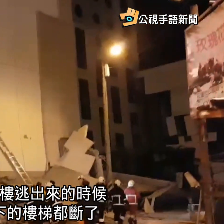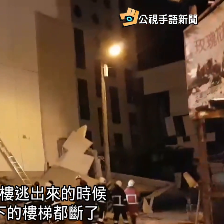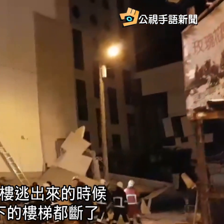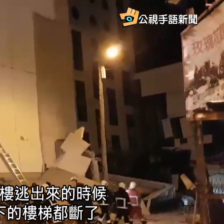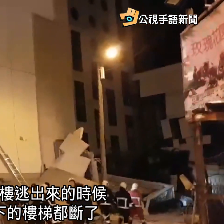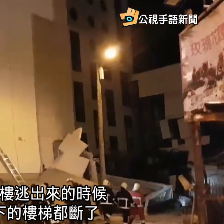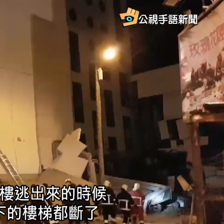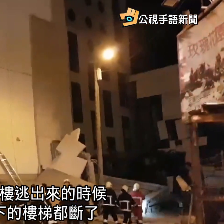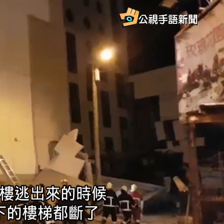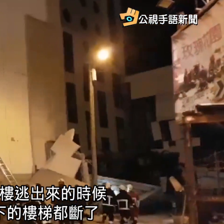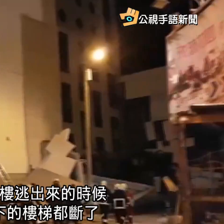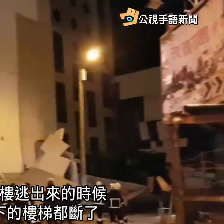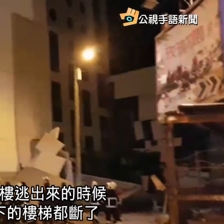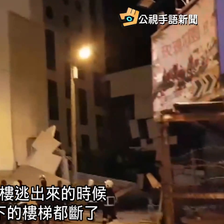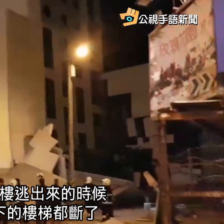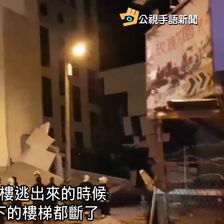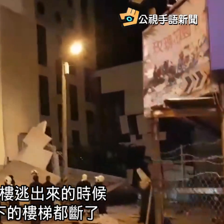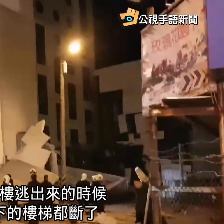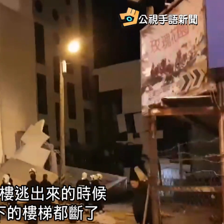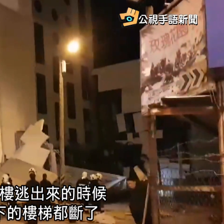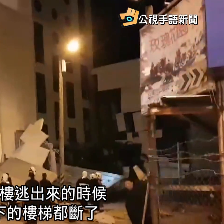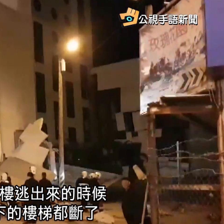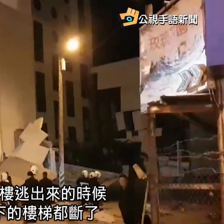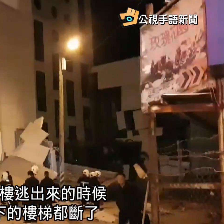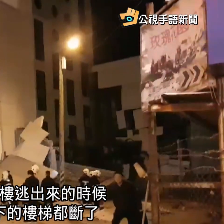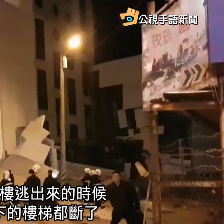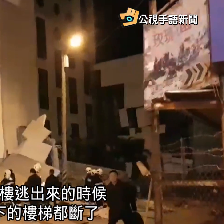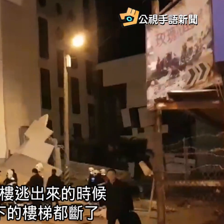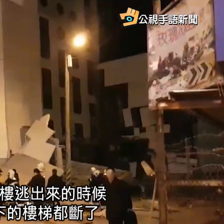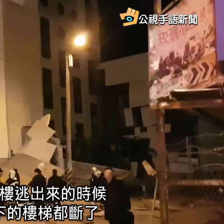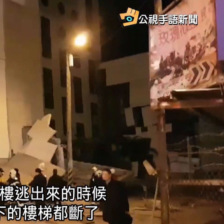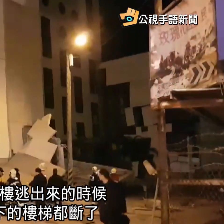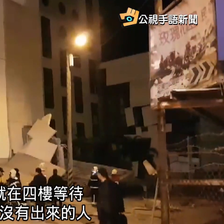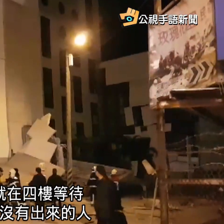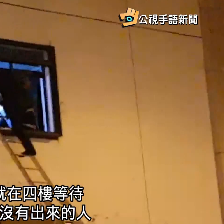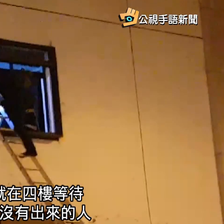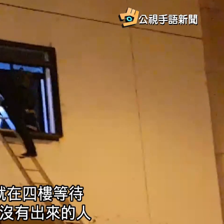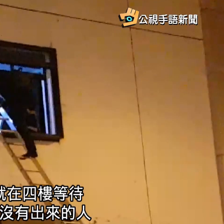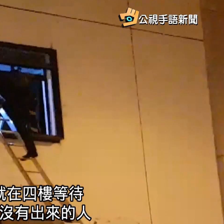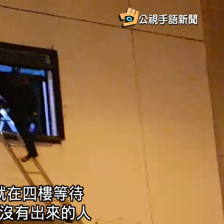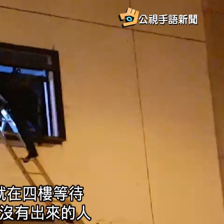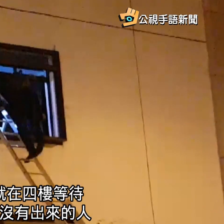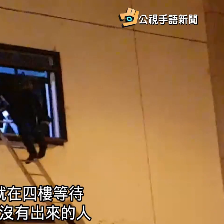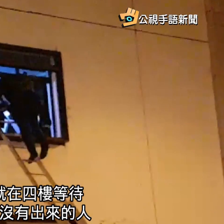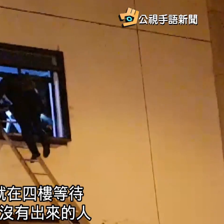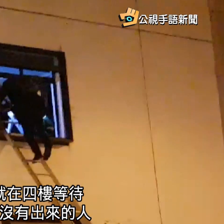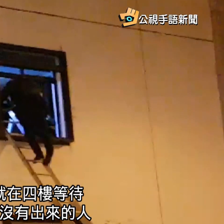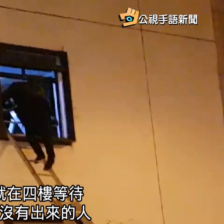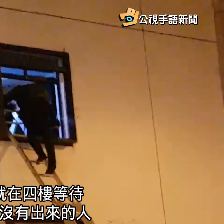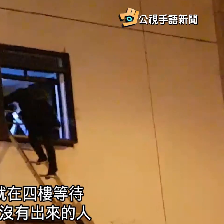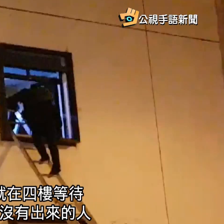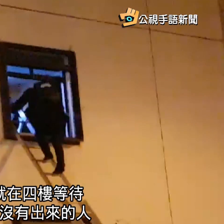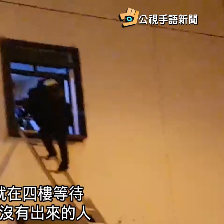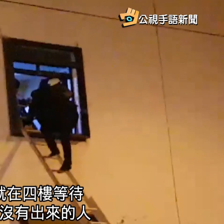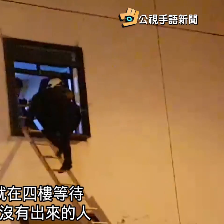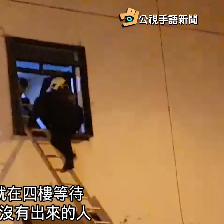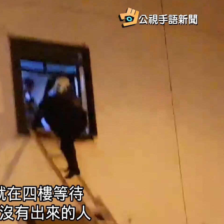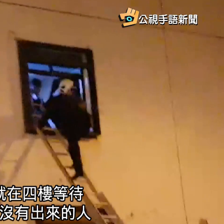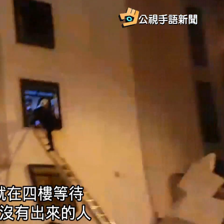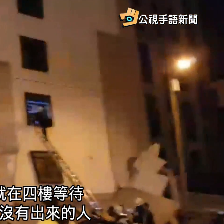出来的时候，因为4楼以下的楼梯都断了，所以我们就在4楼等待。啊，顺便把一些没有人没有出